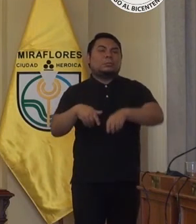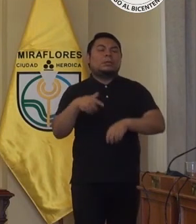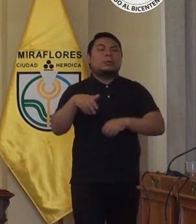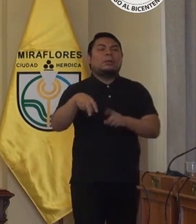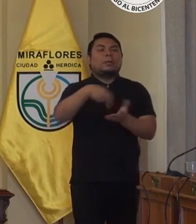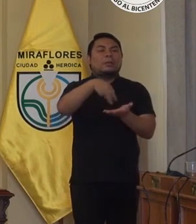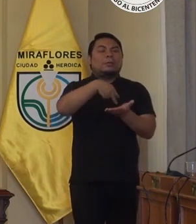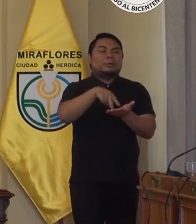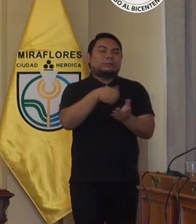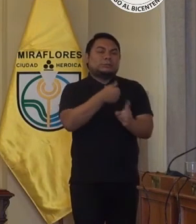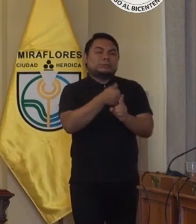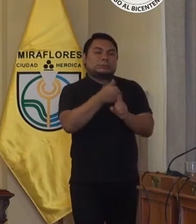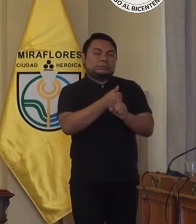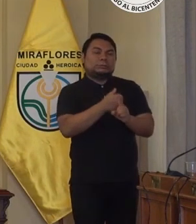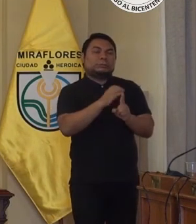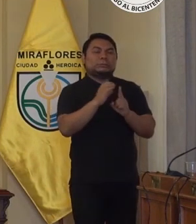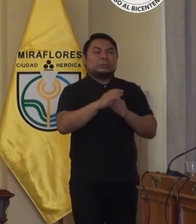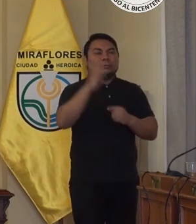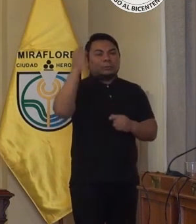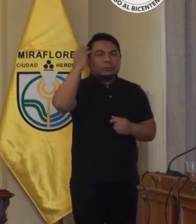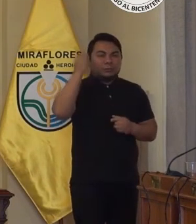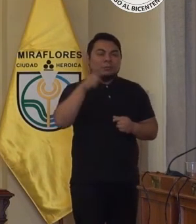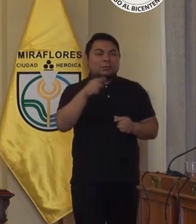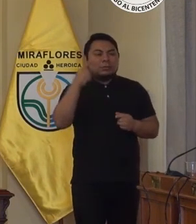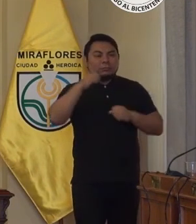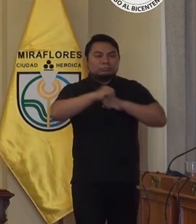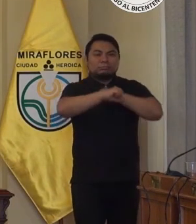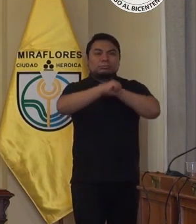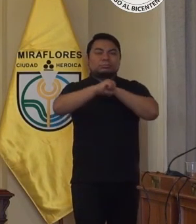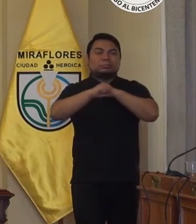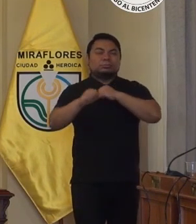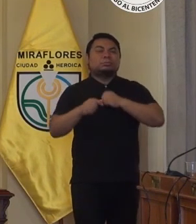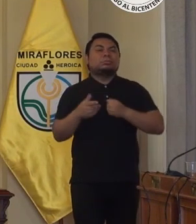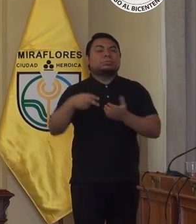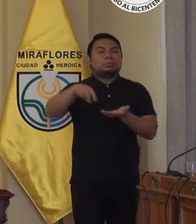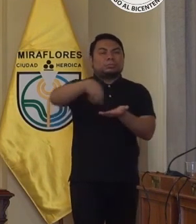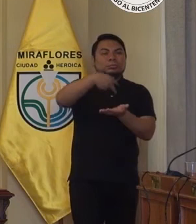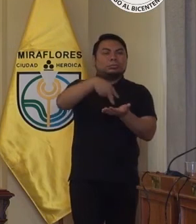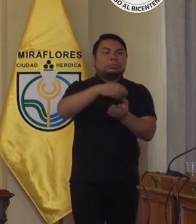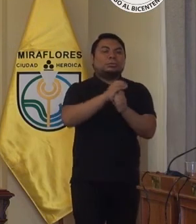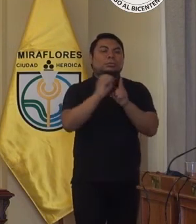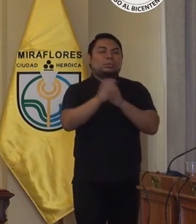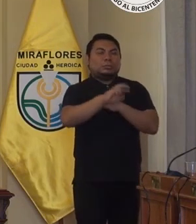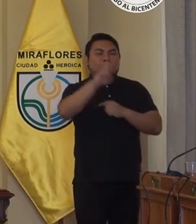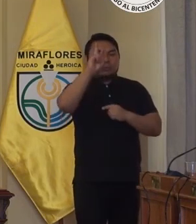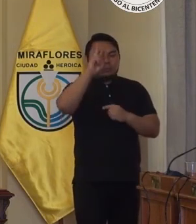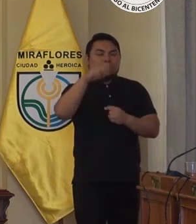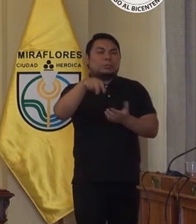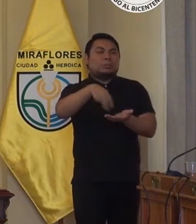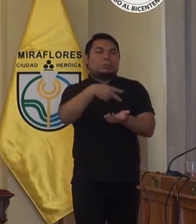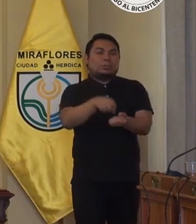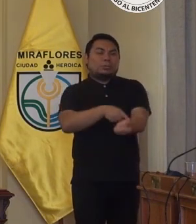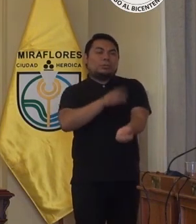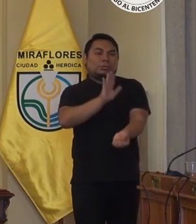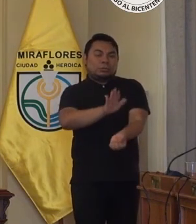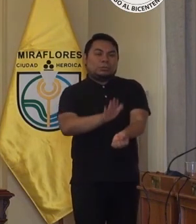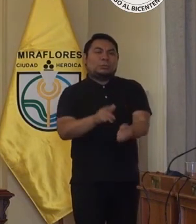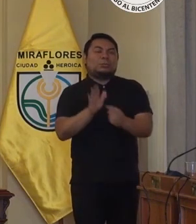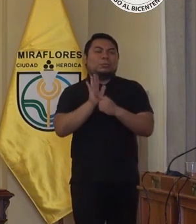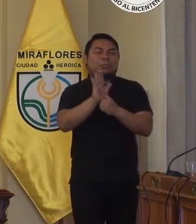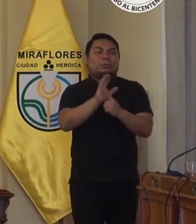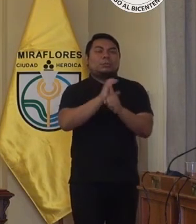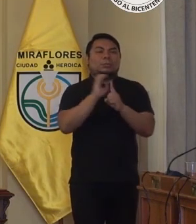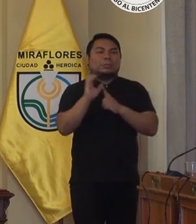en Miraflores, con la finalidad de promover y difundir el folclore a través de sus danzas típicas y